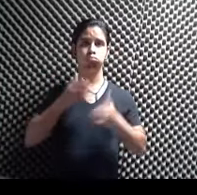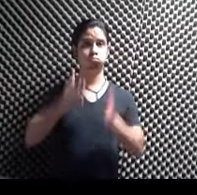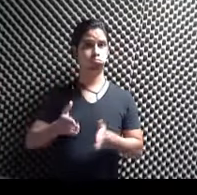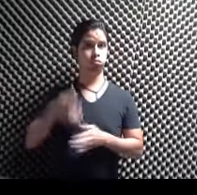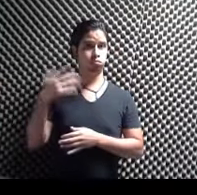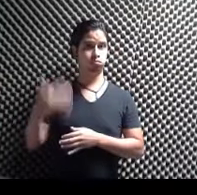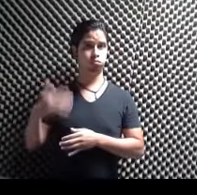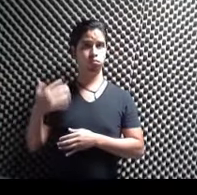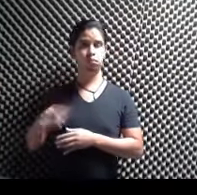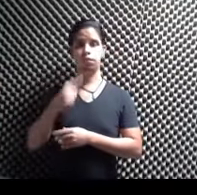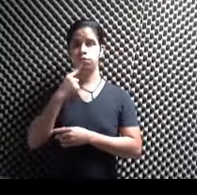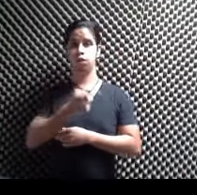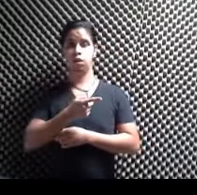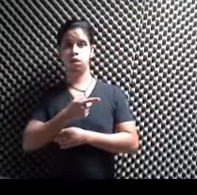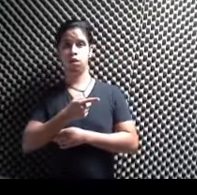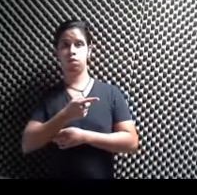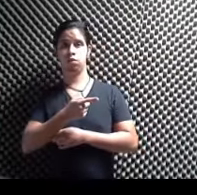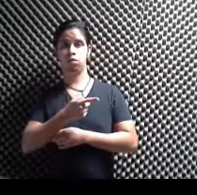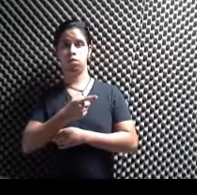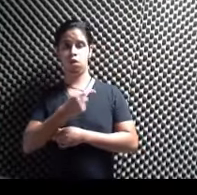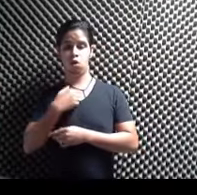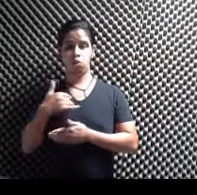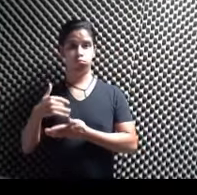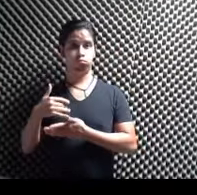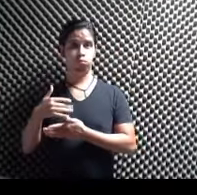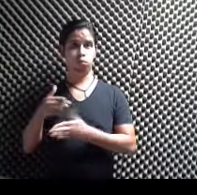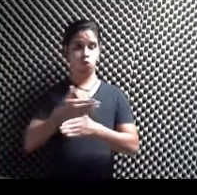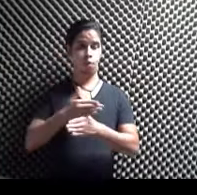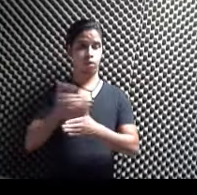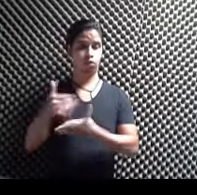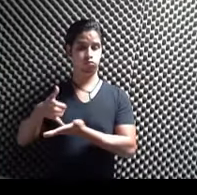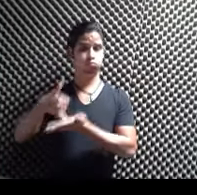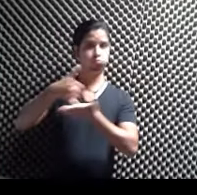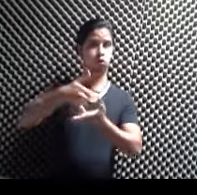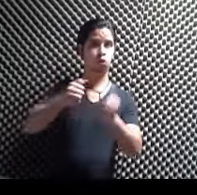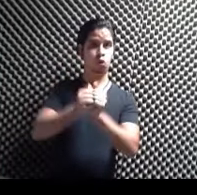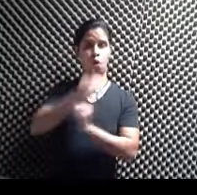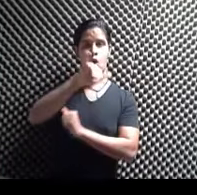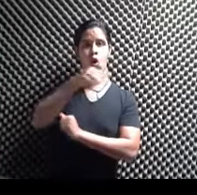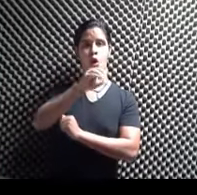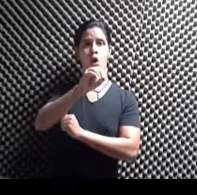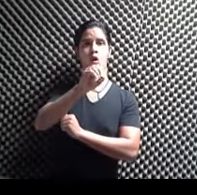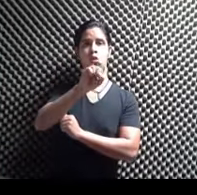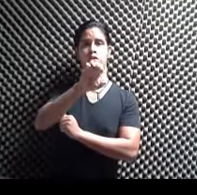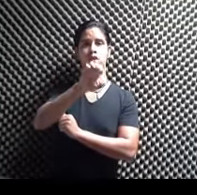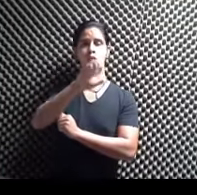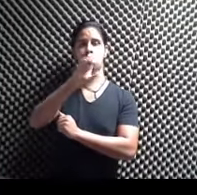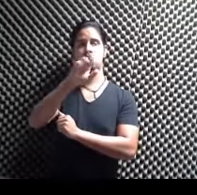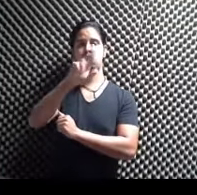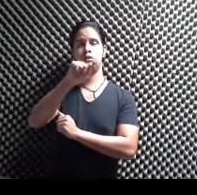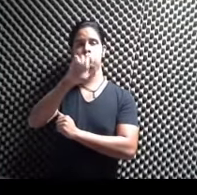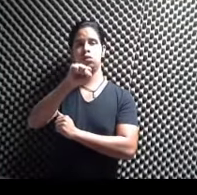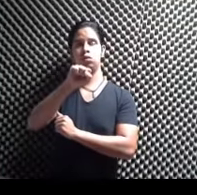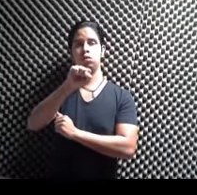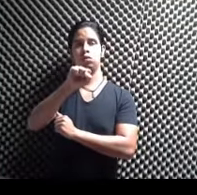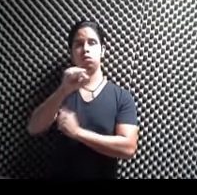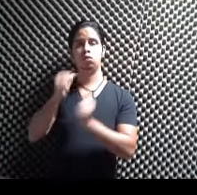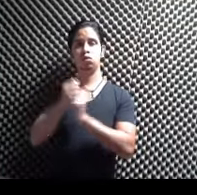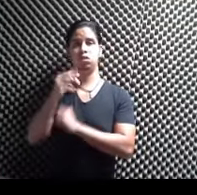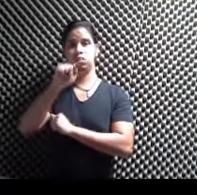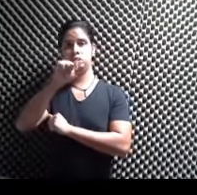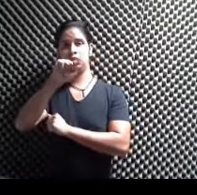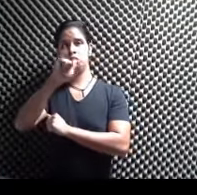el cortometraje, que compartió entonces ese premio con José Coté, en el cortometraje Tinta y Café, de los hermanos Emanueli,